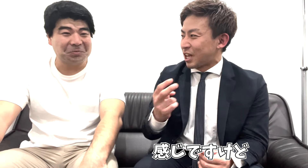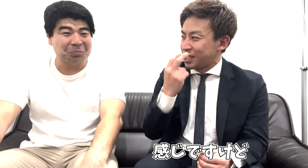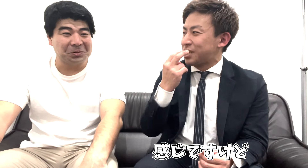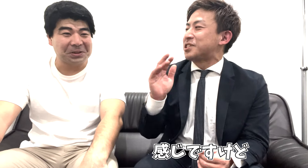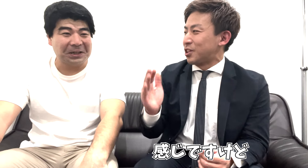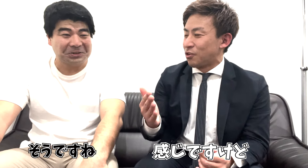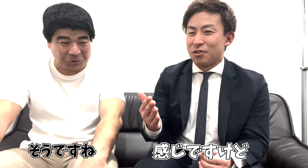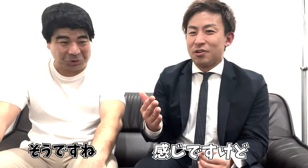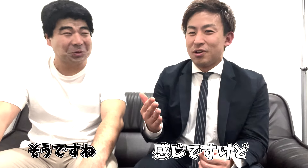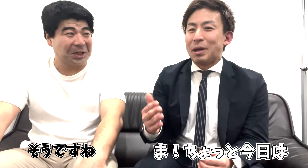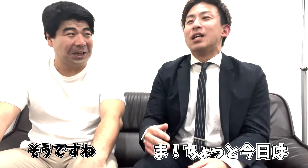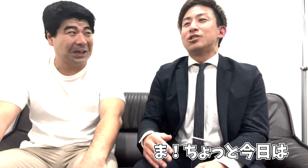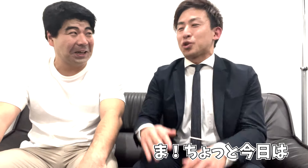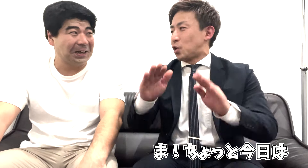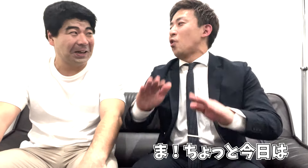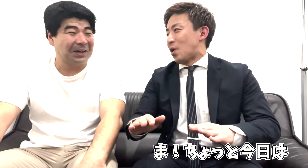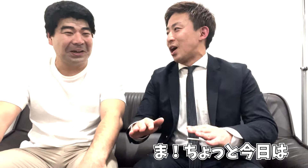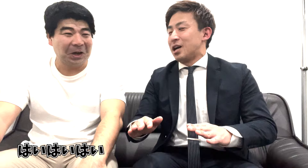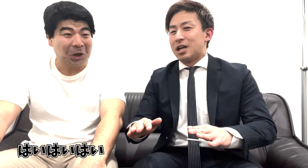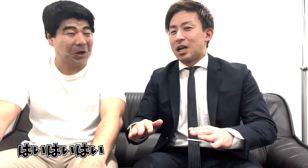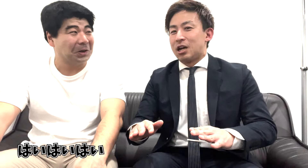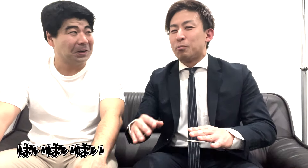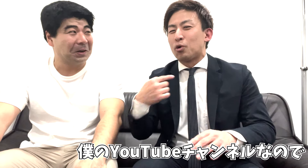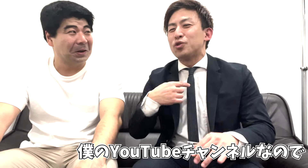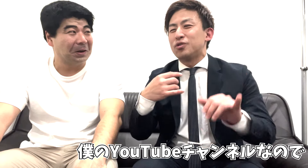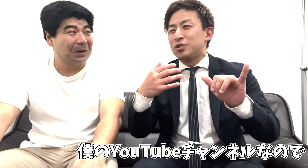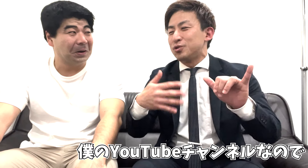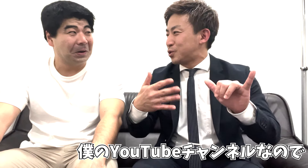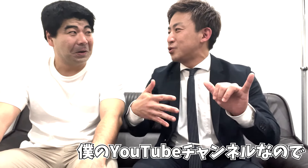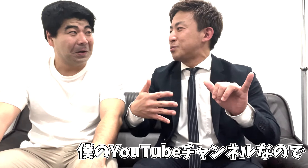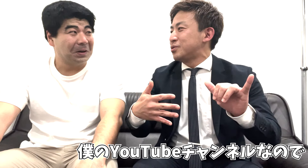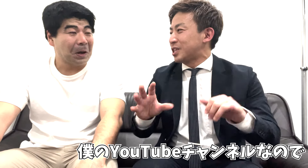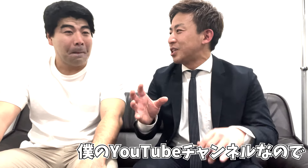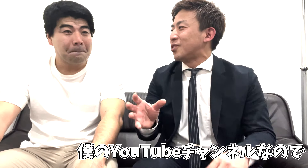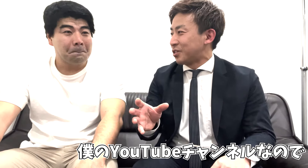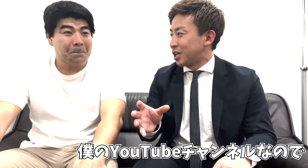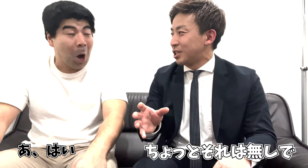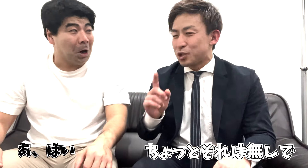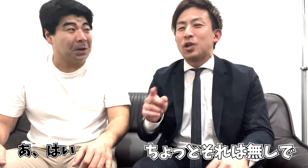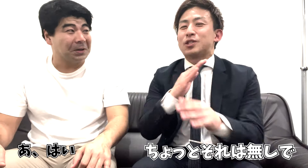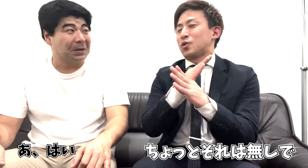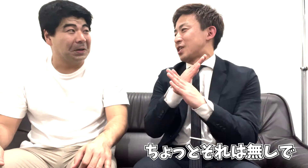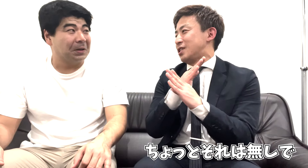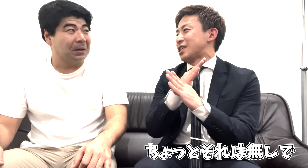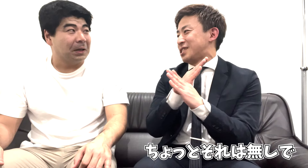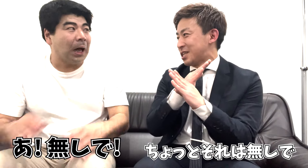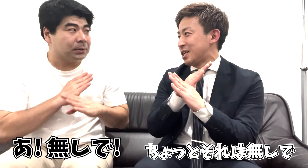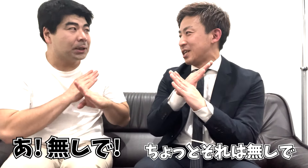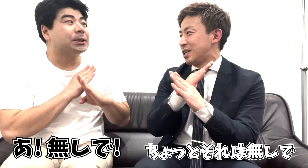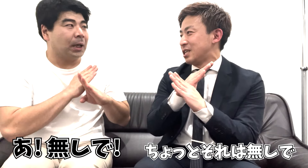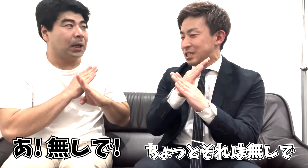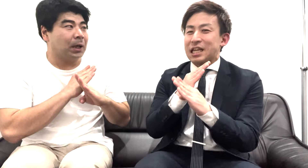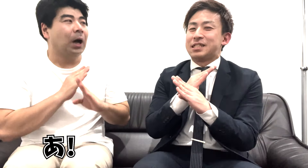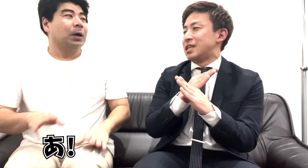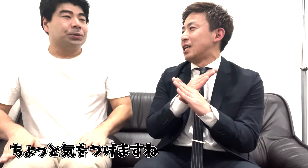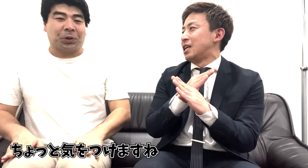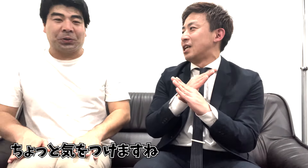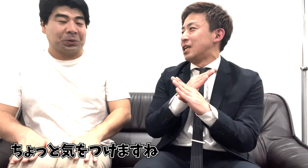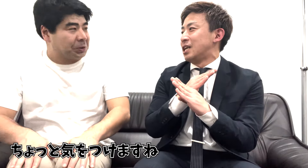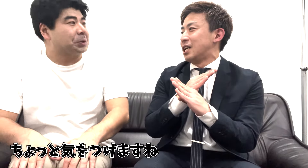じですけど、 そうです、 まあ、ちょっと今日は、 はいはい、 あの僕の YouTube チャンネルなんで、 あ、 それはちょっとなし で、あ、なしで、 なしで、 ちょっと気をつけ